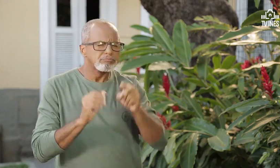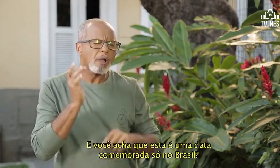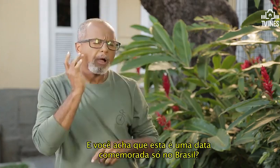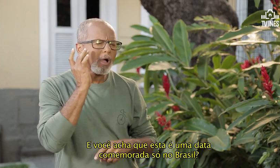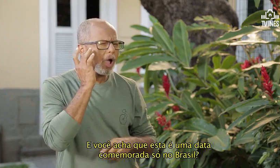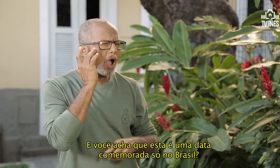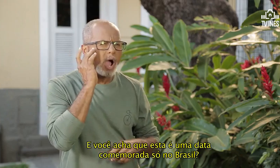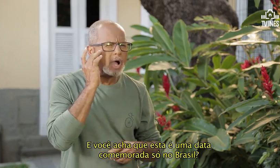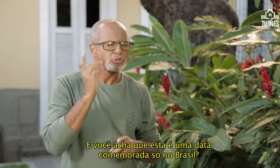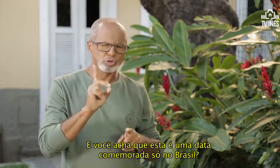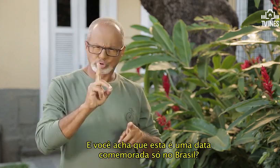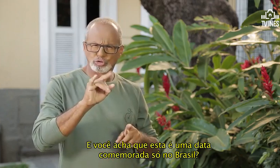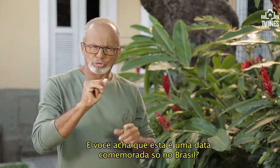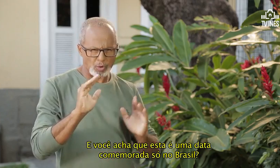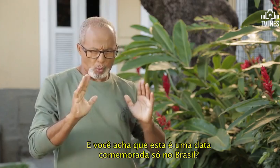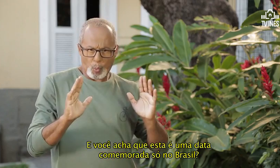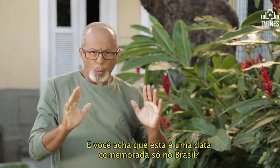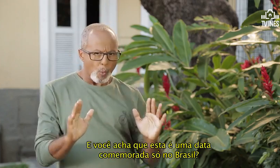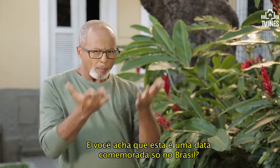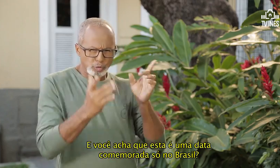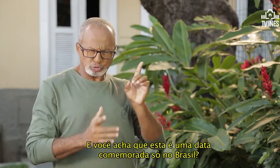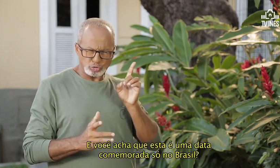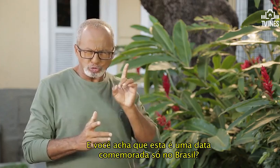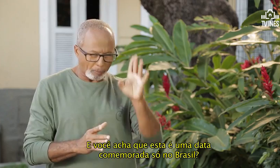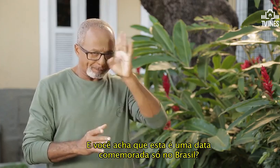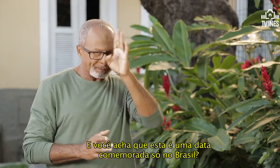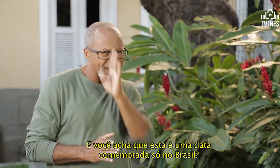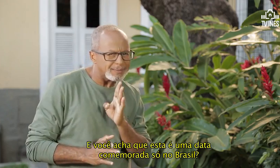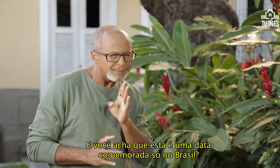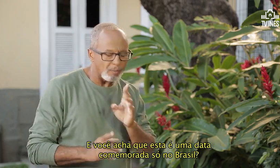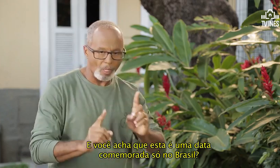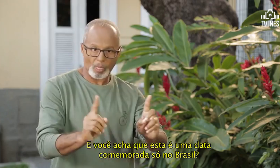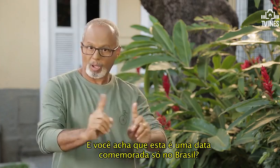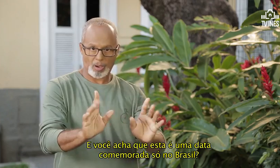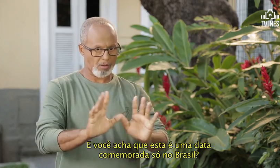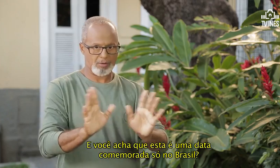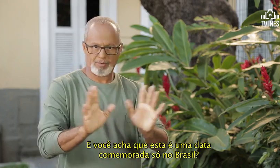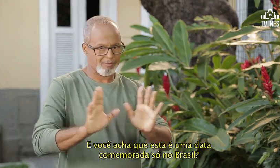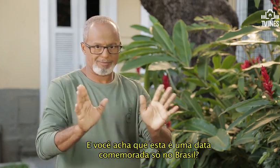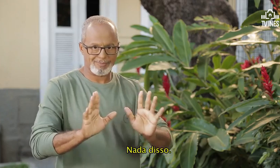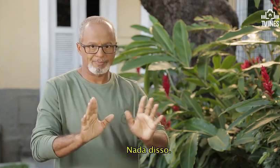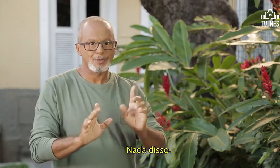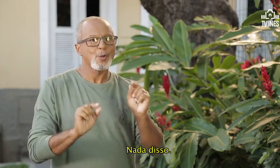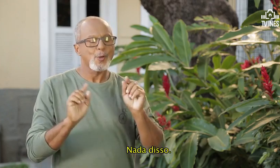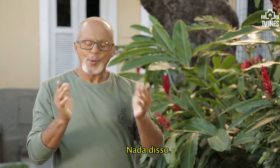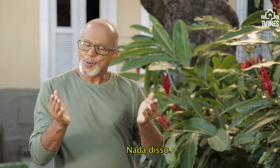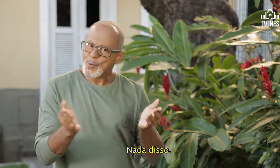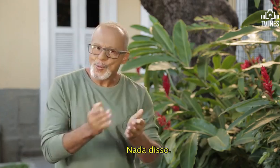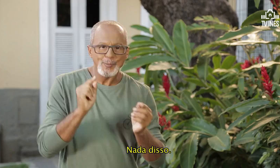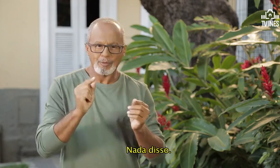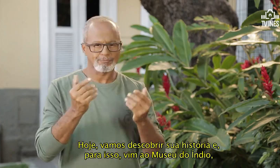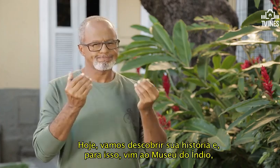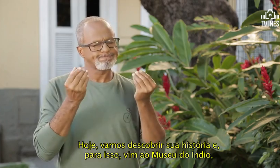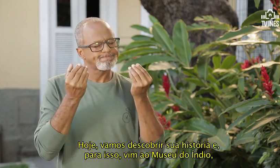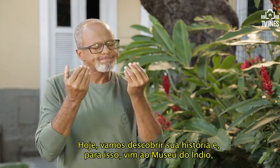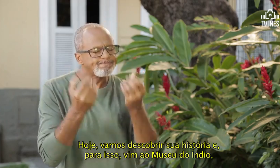E você acha que esta é uma data comemorada só no Brasil? Nada disso. Hoje